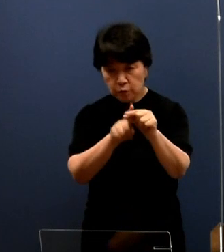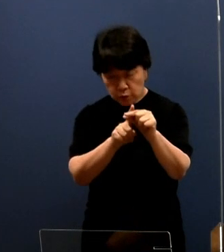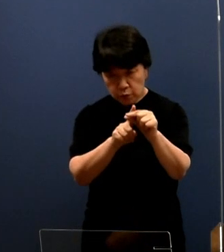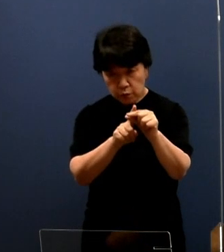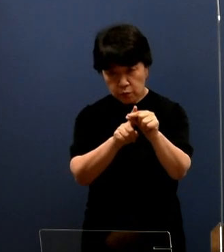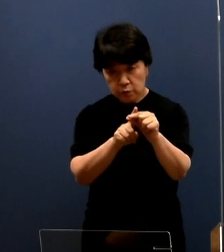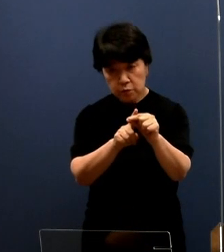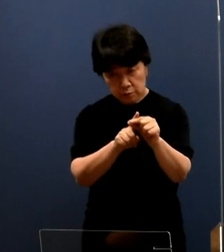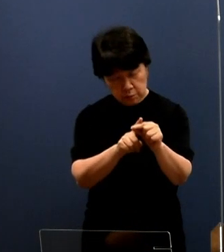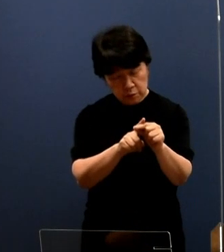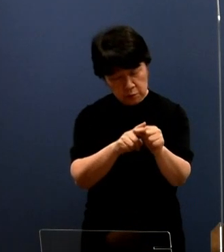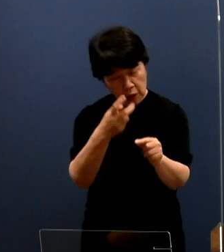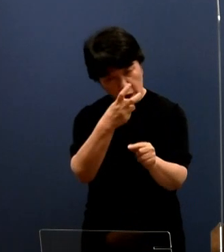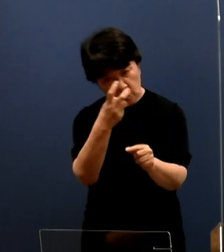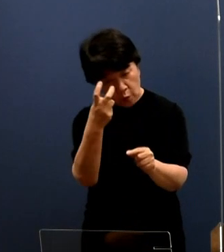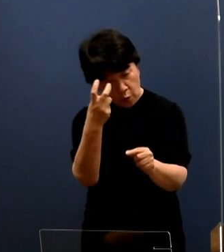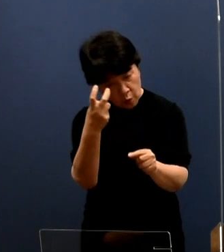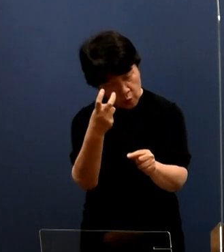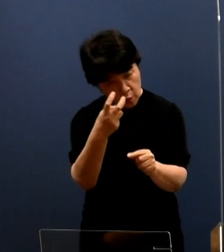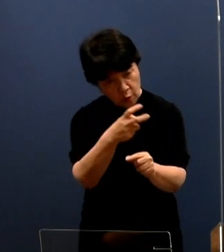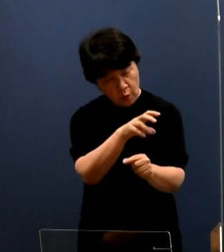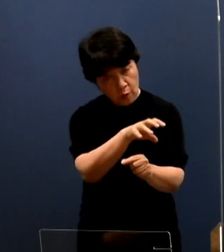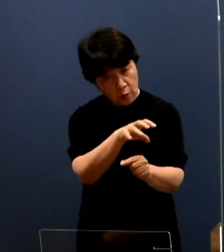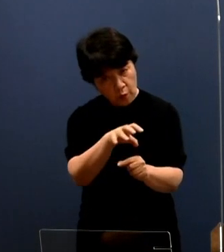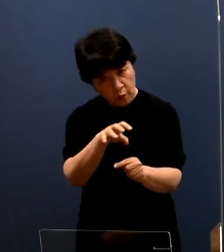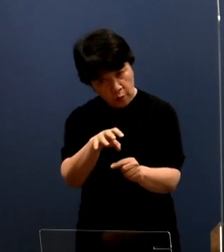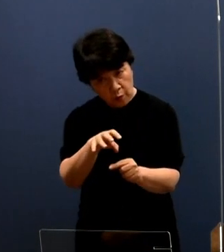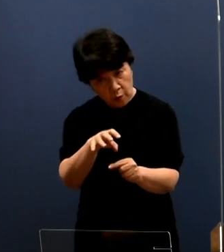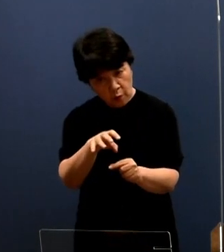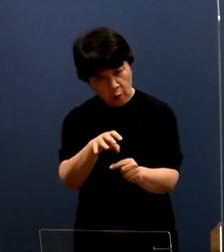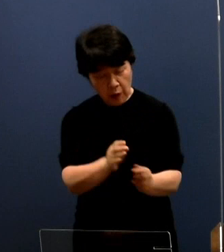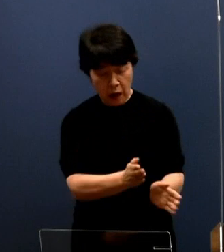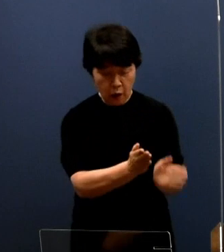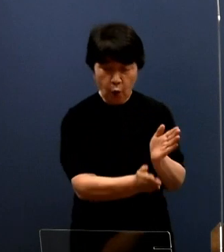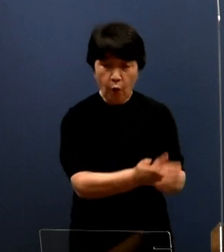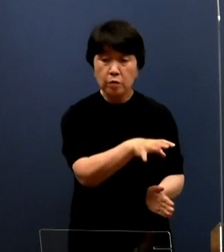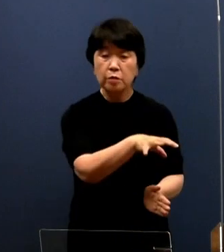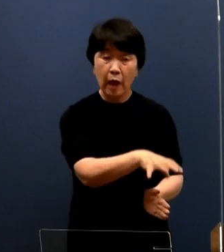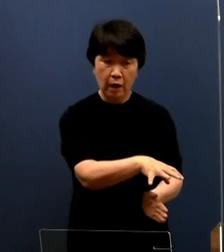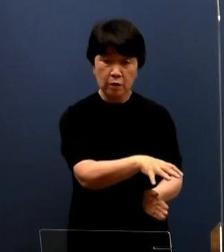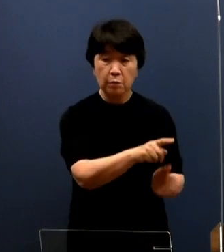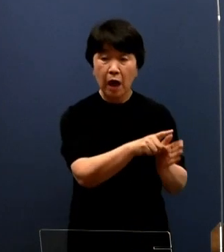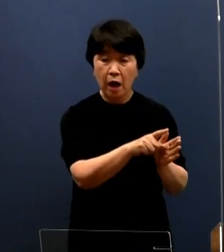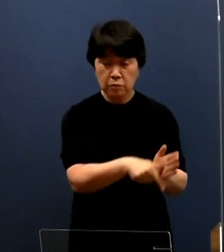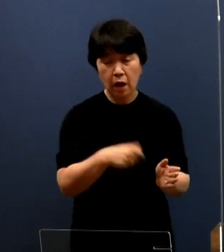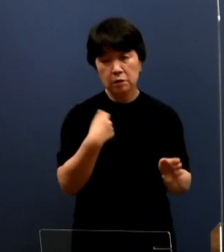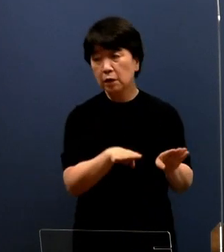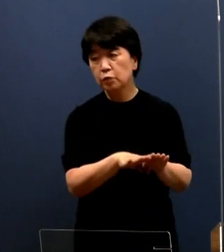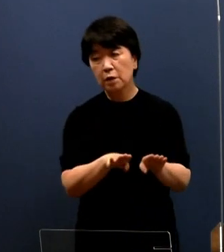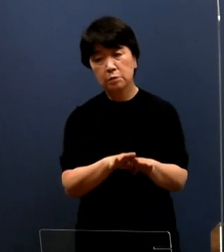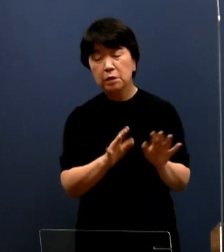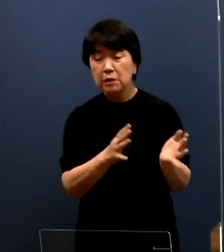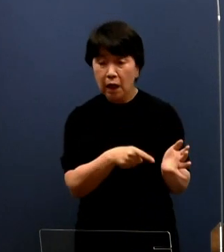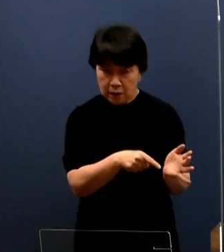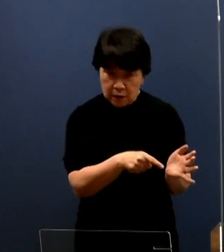まあ、小中高の世界ですね。まあ、ただ保育園は基本的に夏休みも何もないですから、